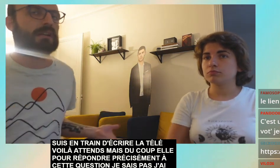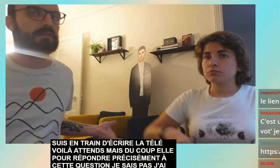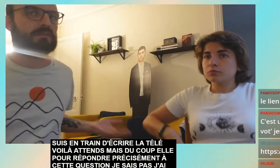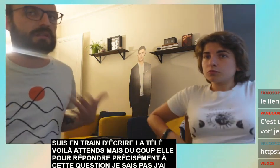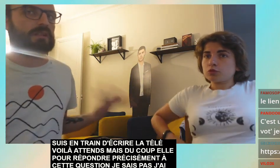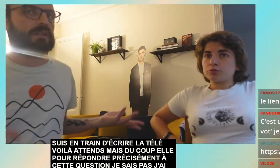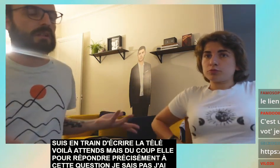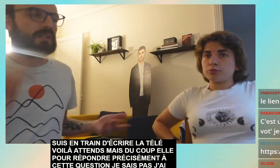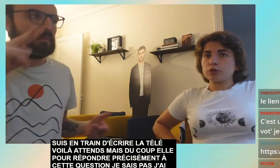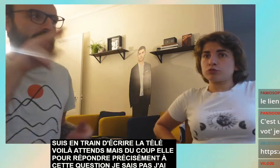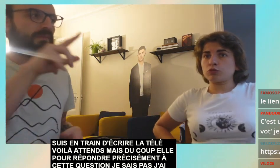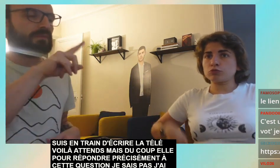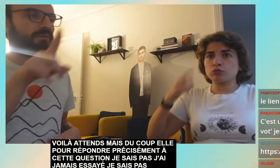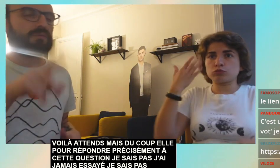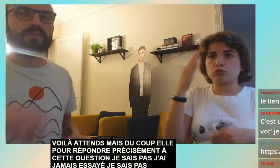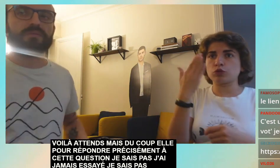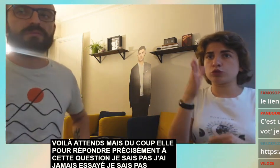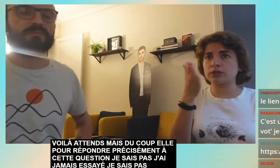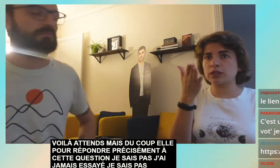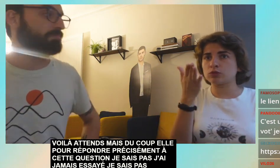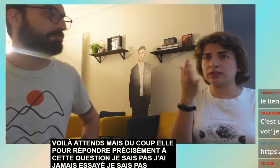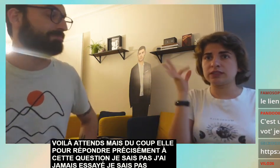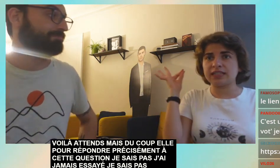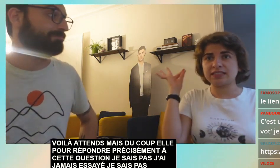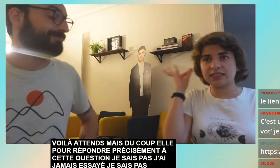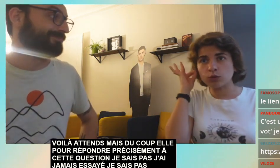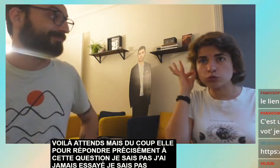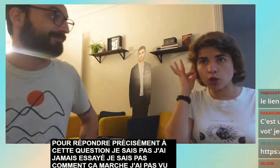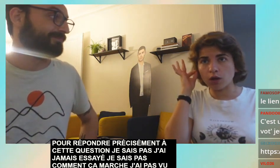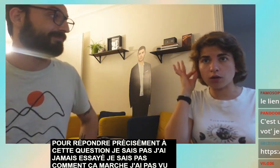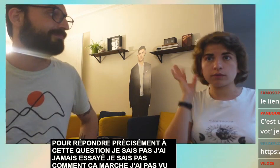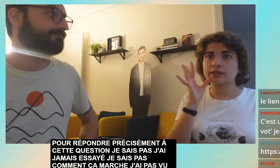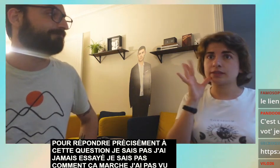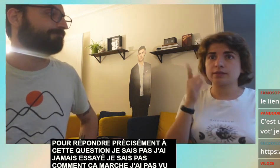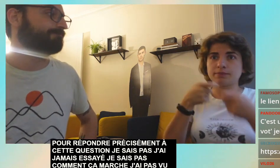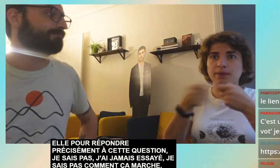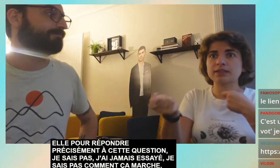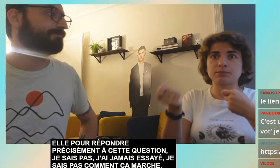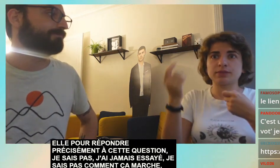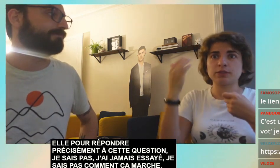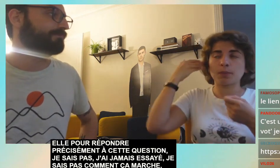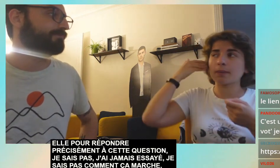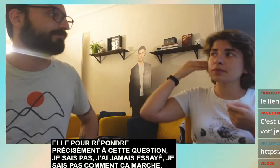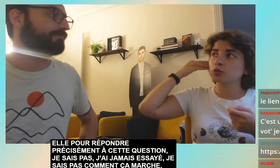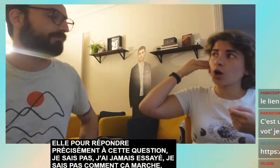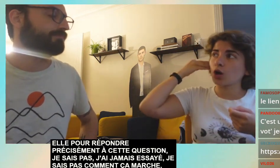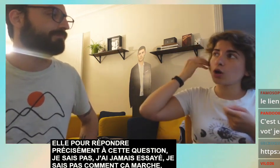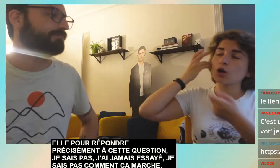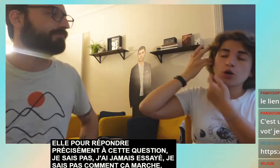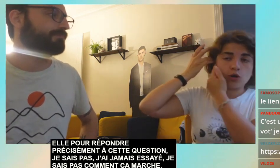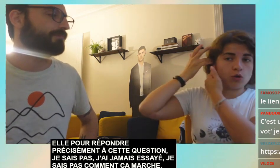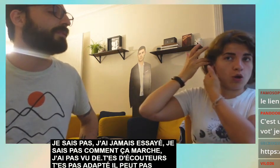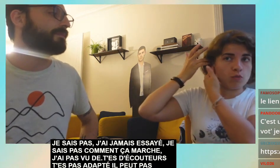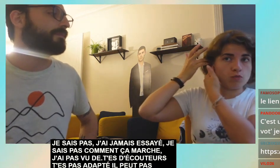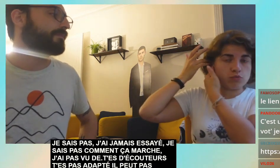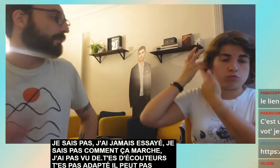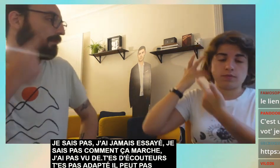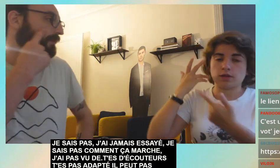marche. J'ai pas vu de. Moi je sais que c'était des écouteurs, c'est pas adapté, tu peux pas mettre dehors. Oui, oui, parce que